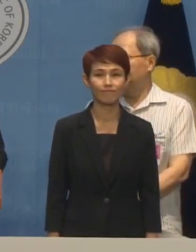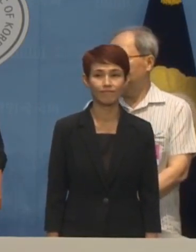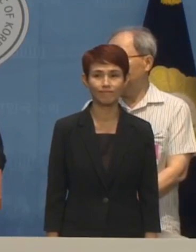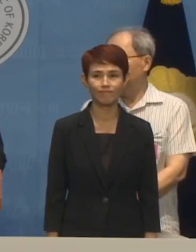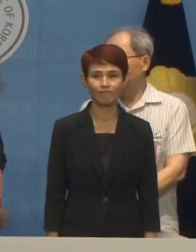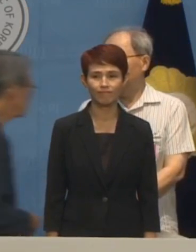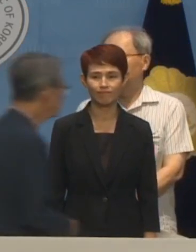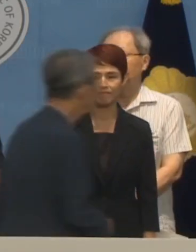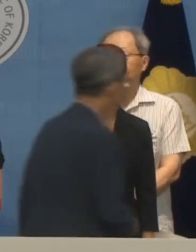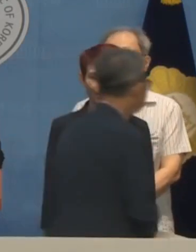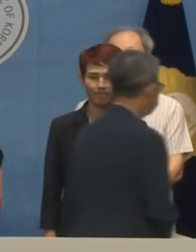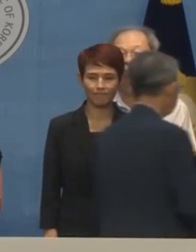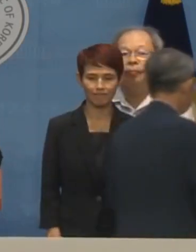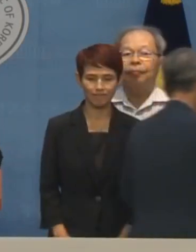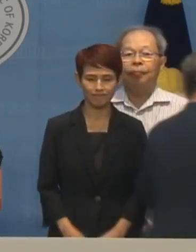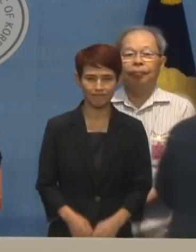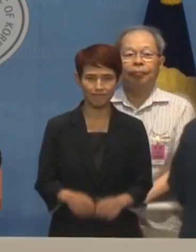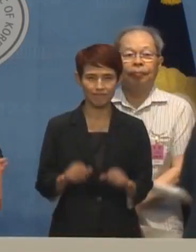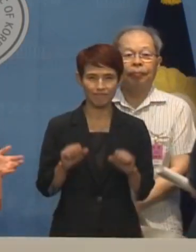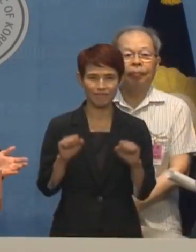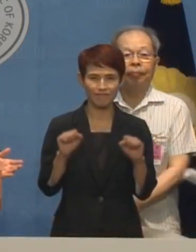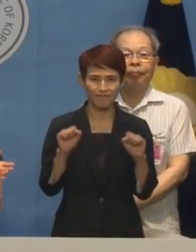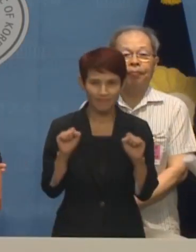예, 안녕하십니까.